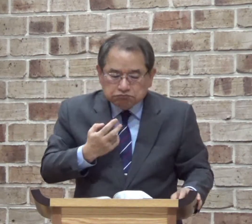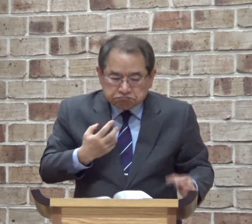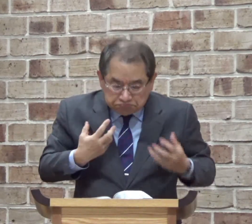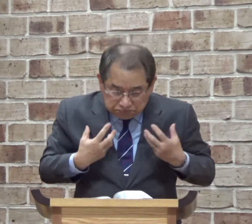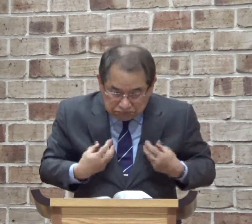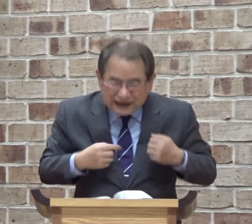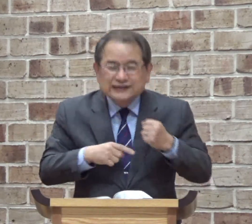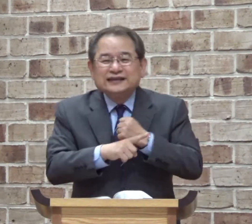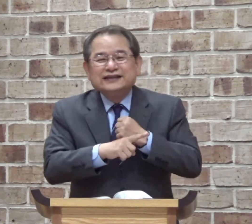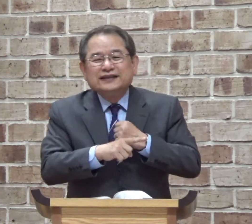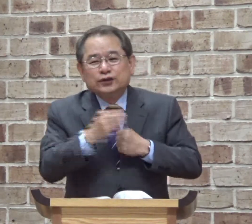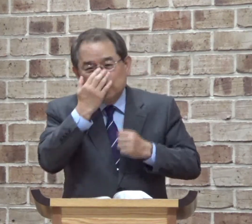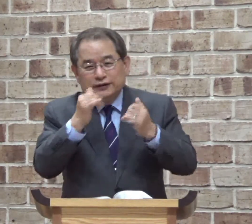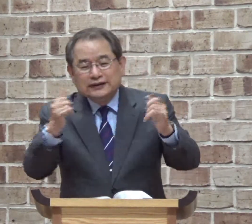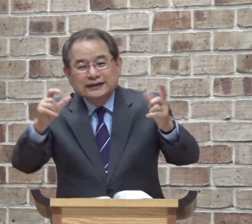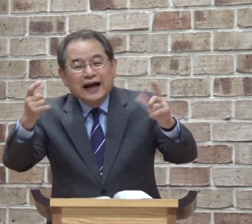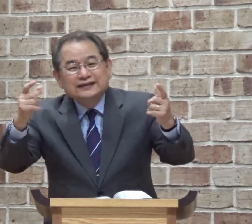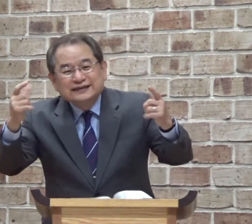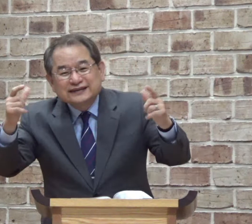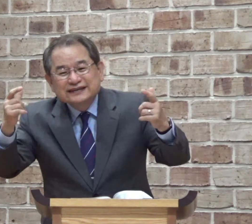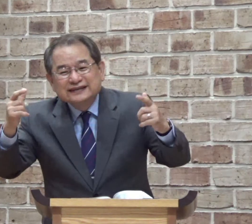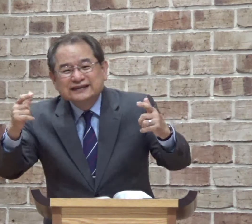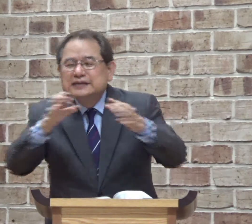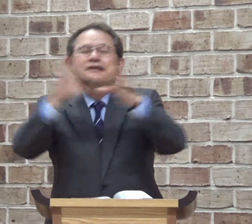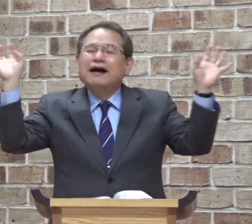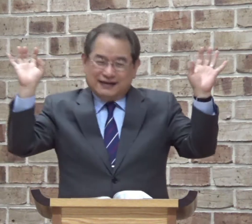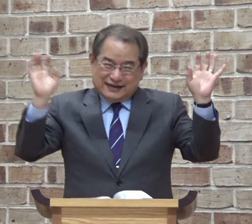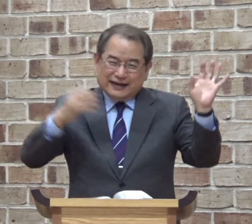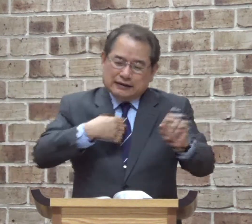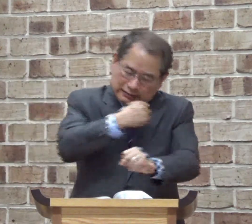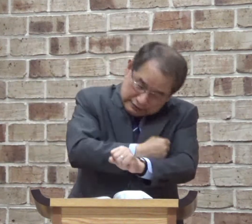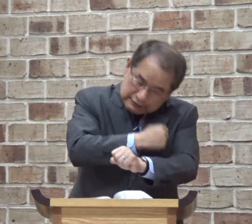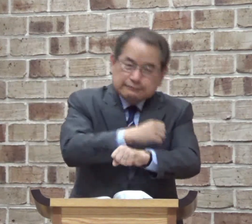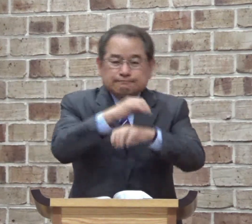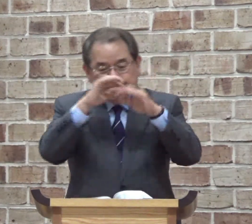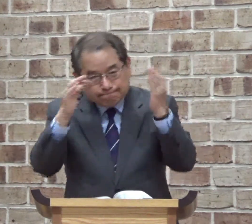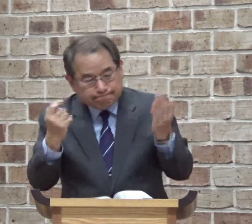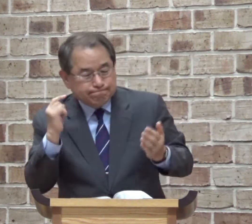이름이 나타나지 않고 드러나지 않아도 누구도 인정해주지 않아도 괜찮다고 말하는 사람입니다.